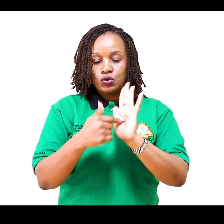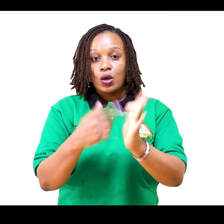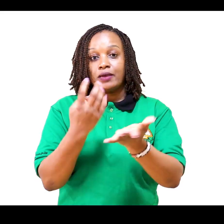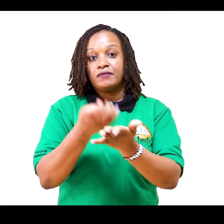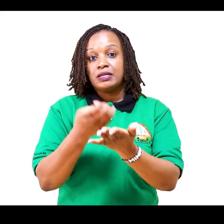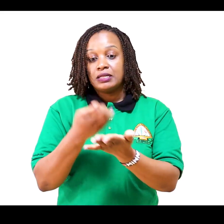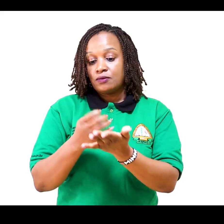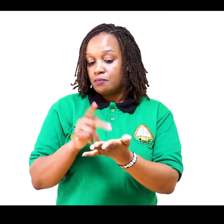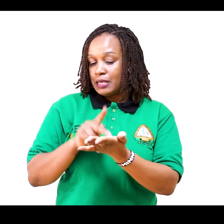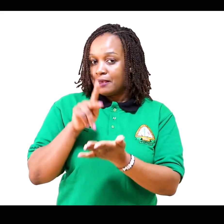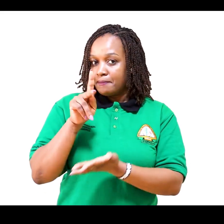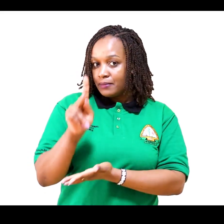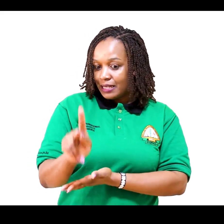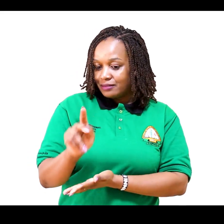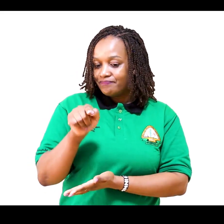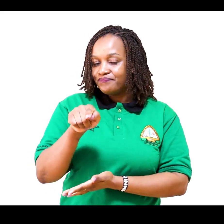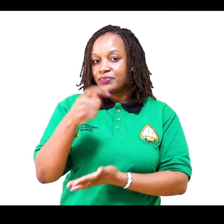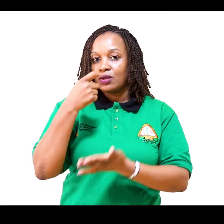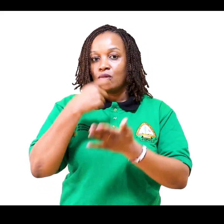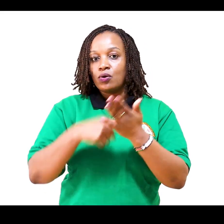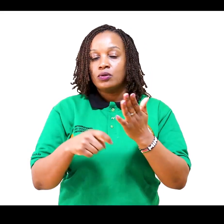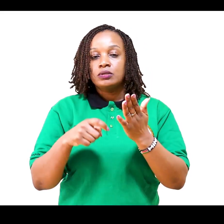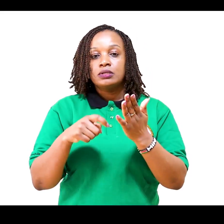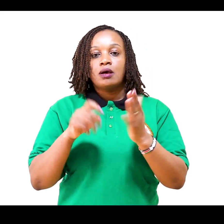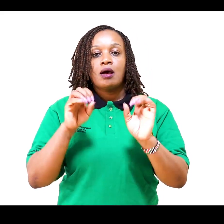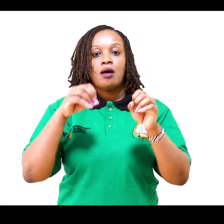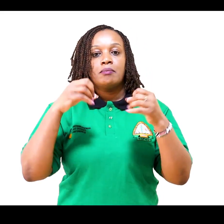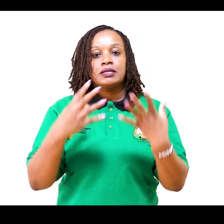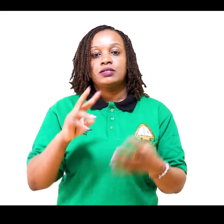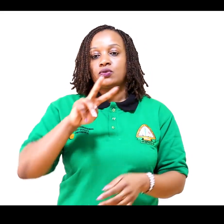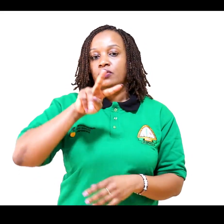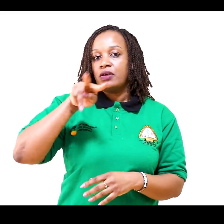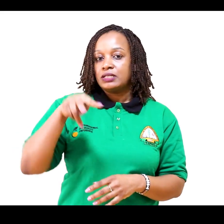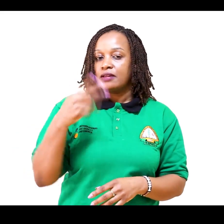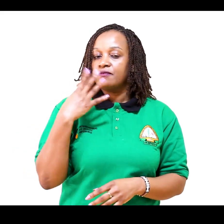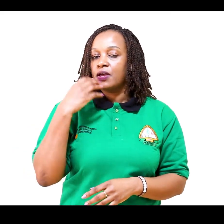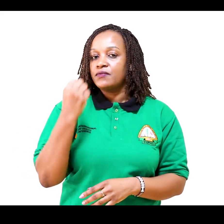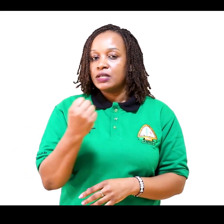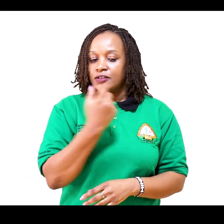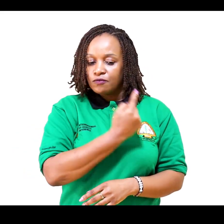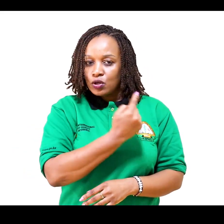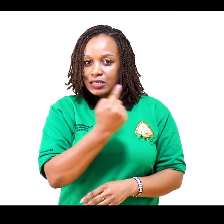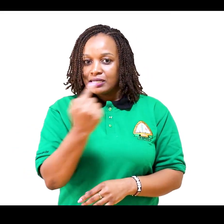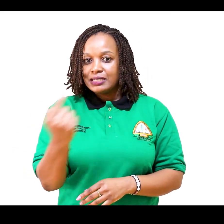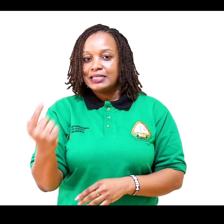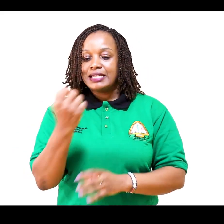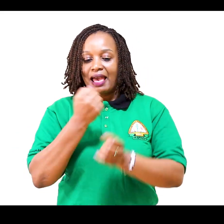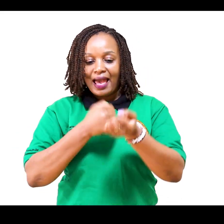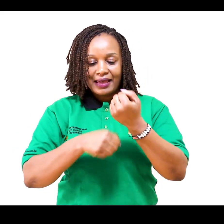kiambato kinachotumika na hufanyika ndani ya siku 10 mara tu malipo yanapothibitishwa ama